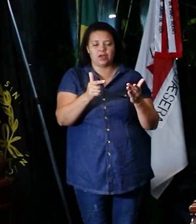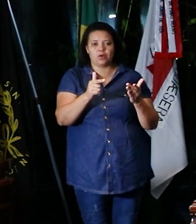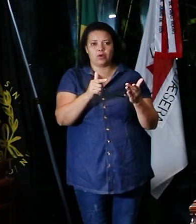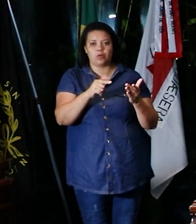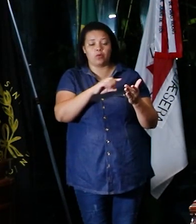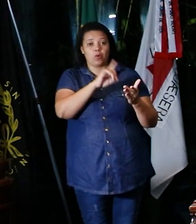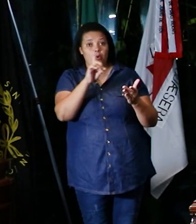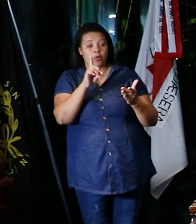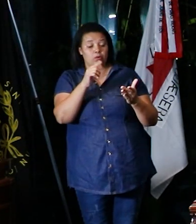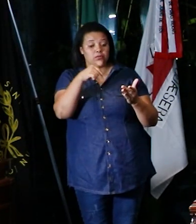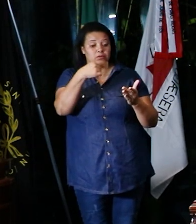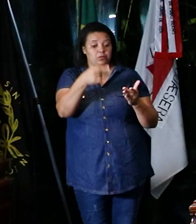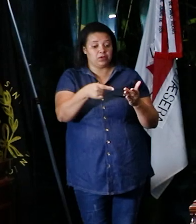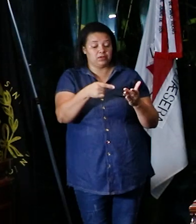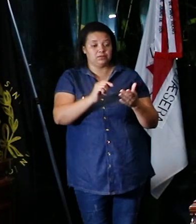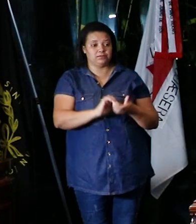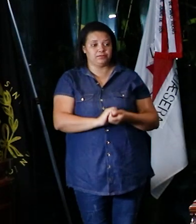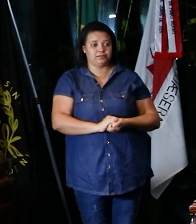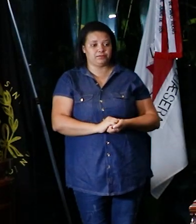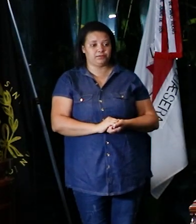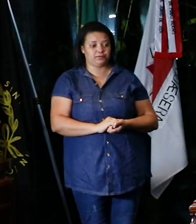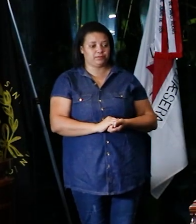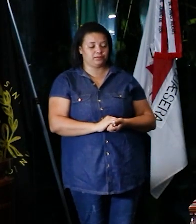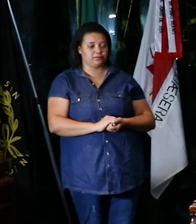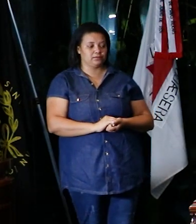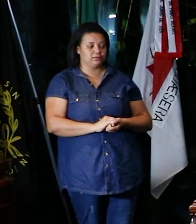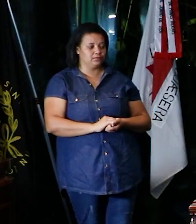que essa crônica de Drummond,